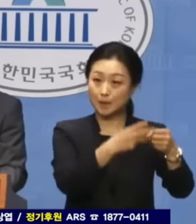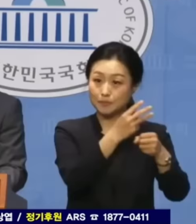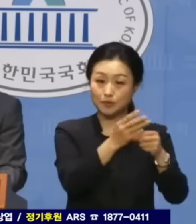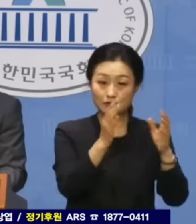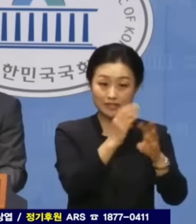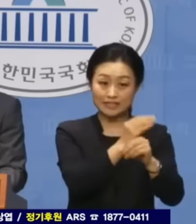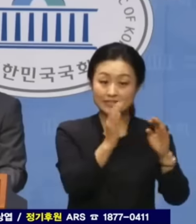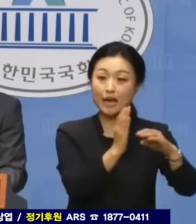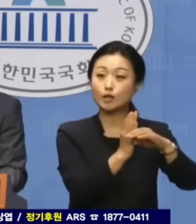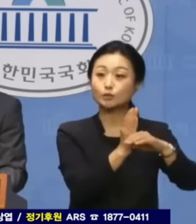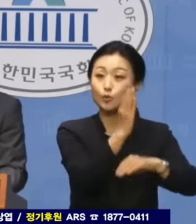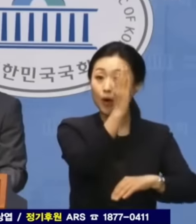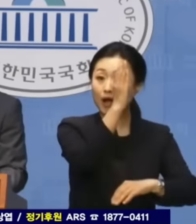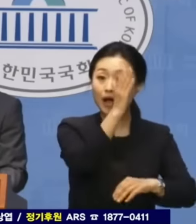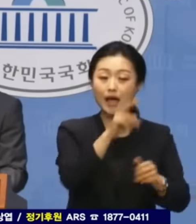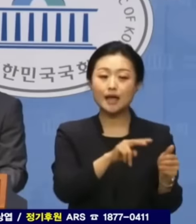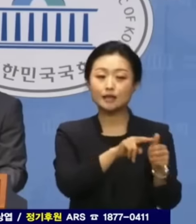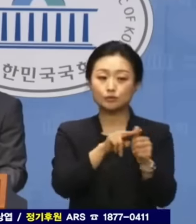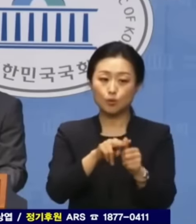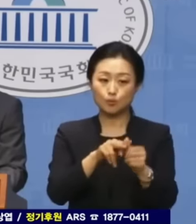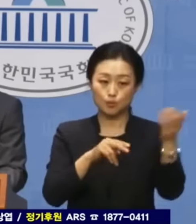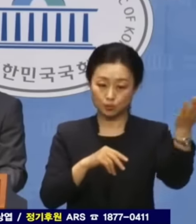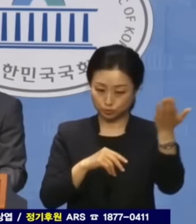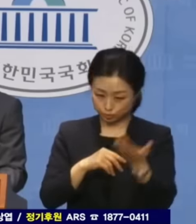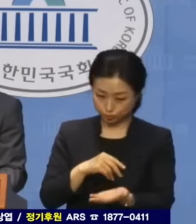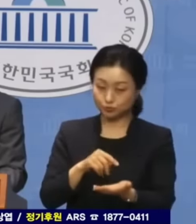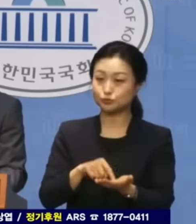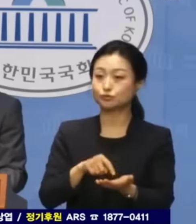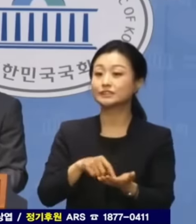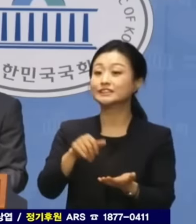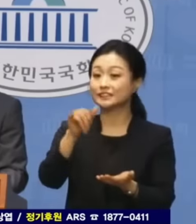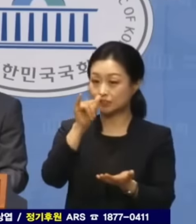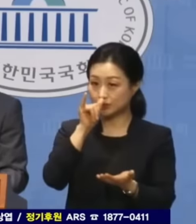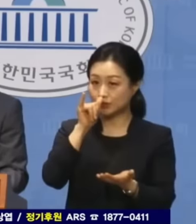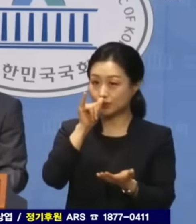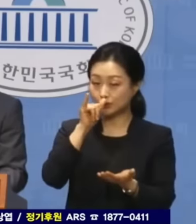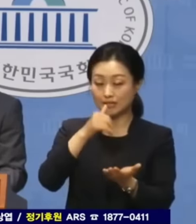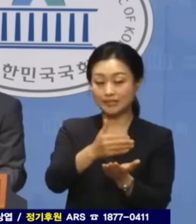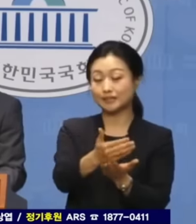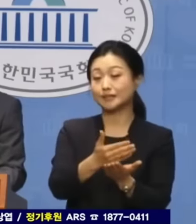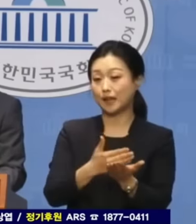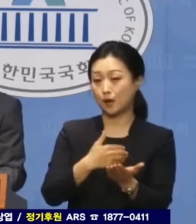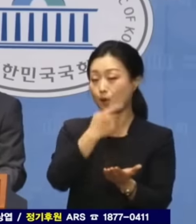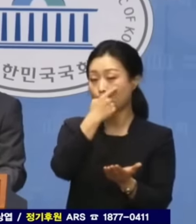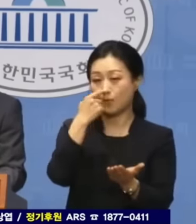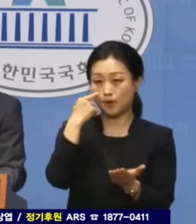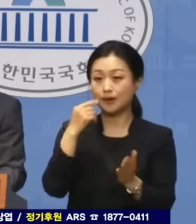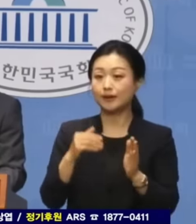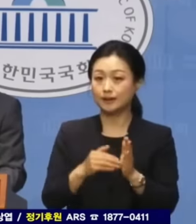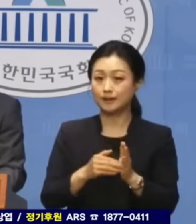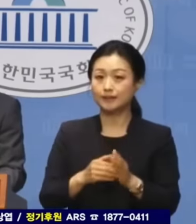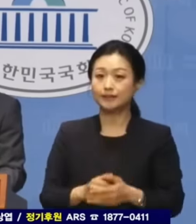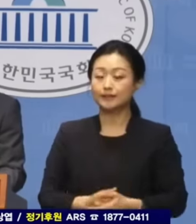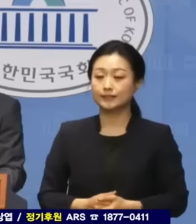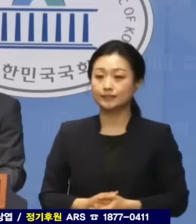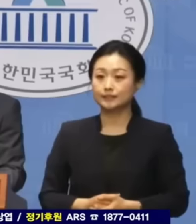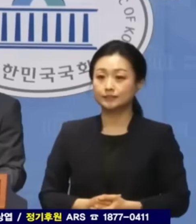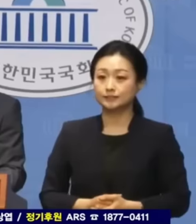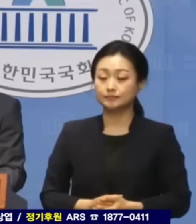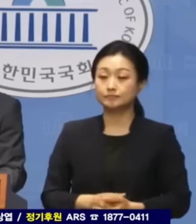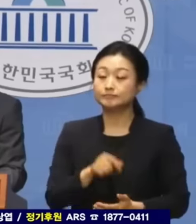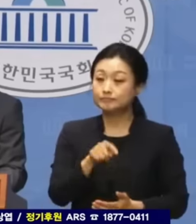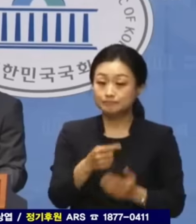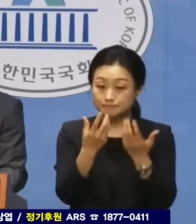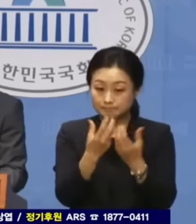기간을 초과한 정보까지 고스란히 답변하고 그래서 받아낸 사실이 확인되었습니다.